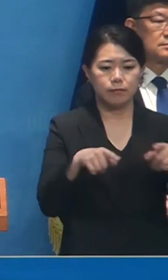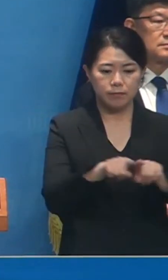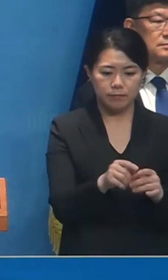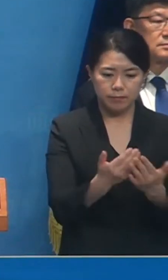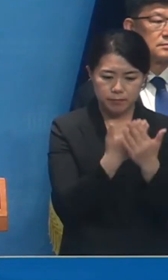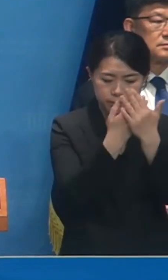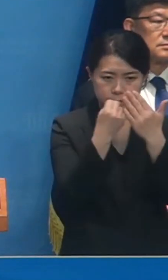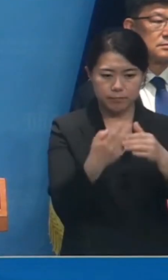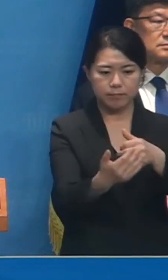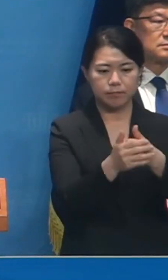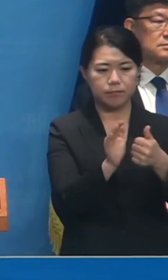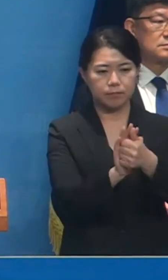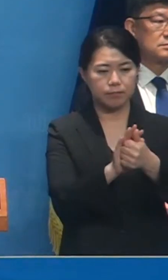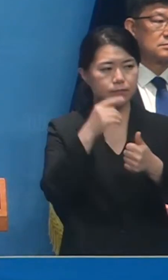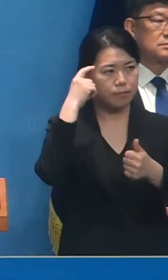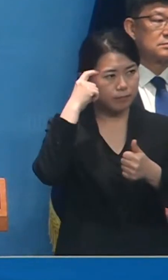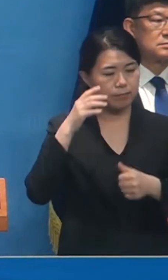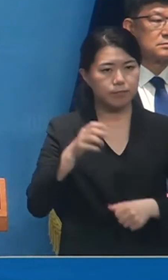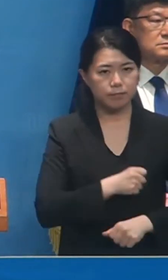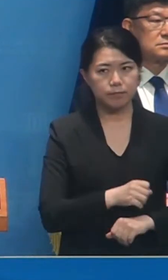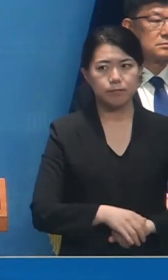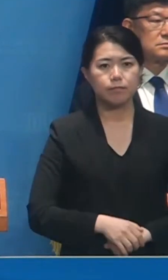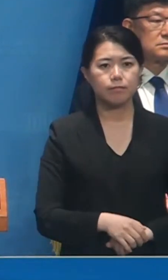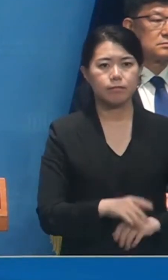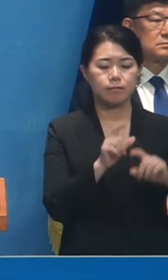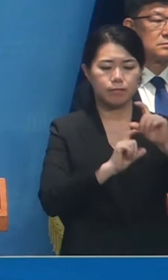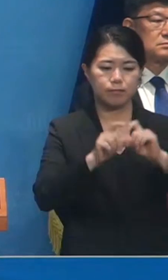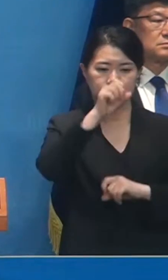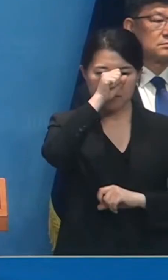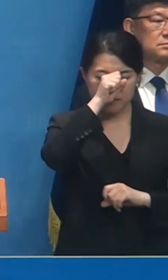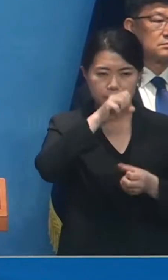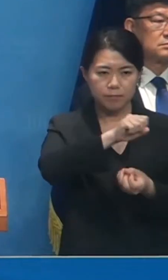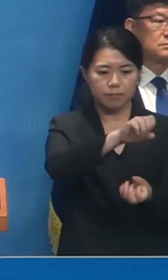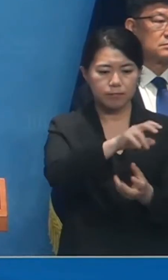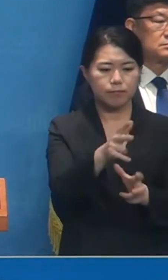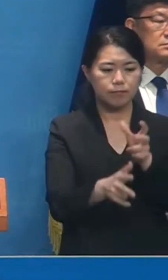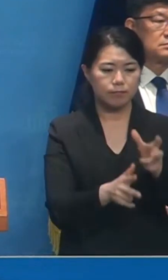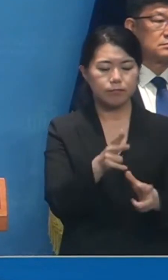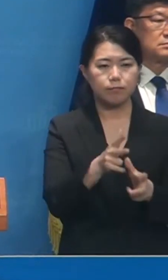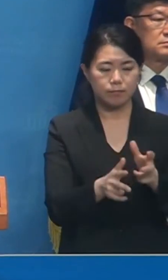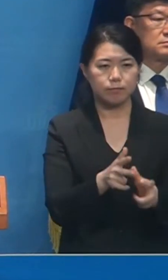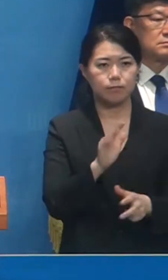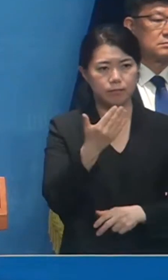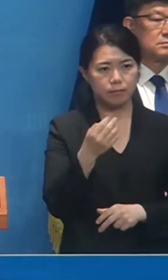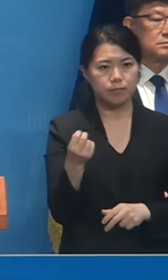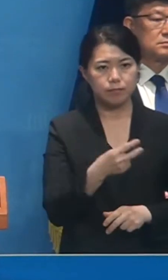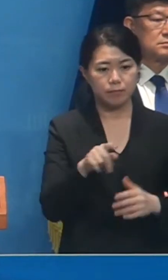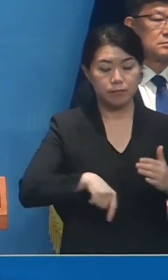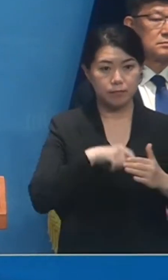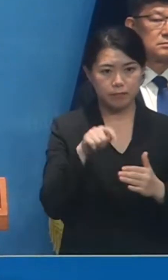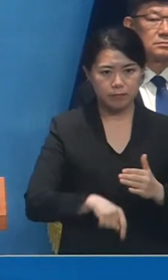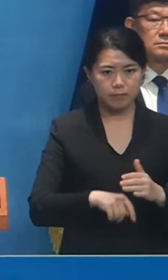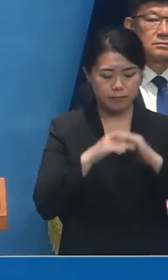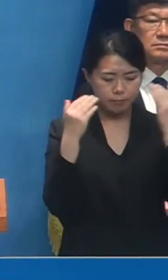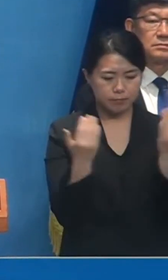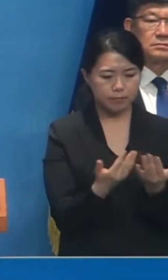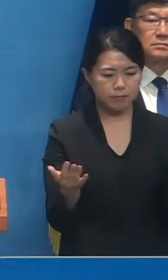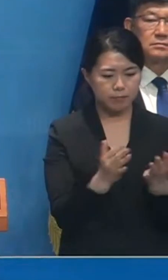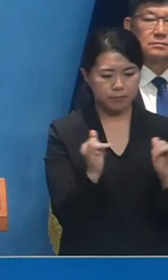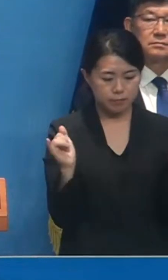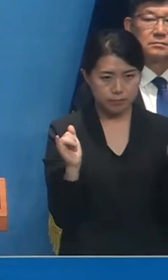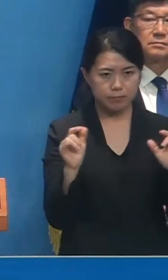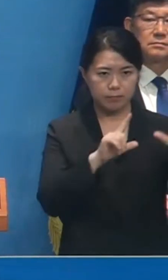상생과 협력의 정신으로 더 나은 택배 산업을 만들고 그 속에서 일하는 모든 종사자들의